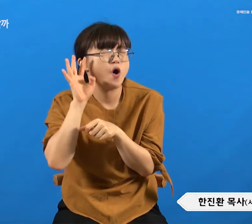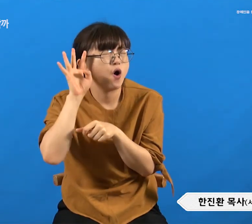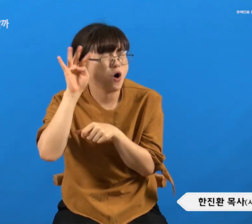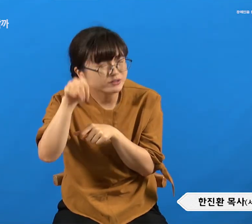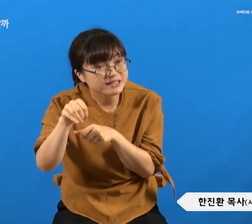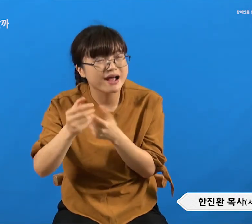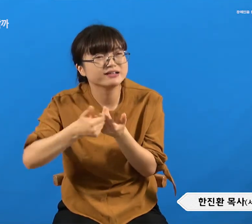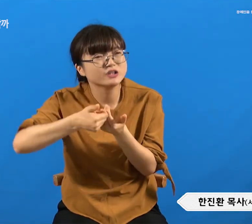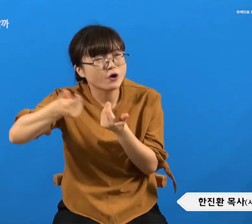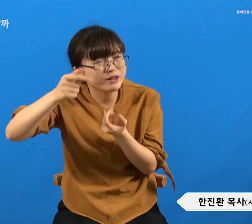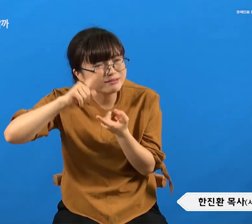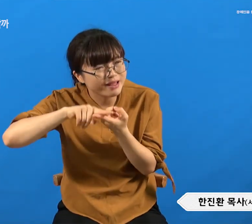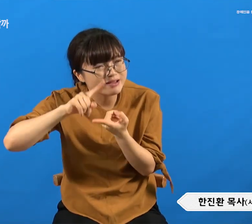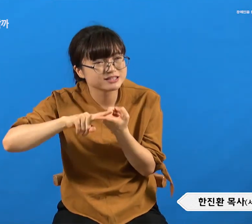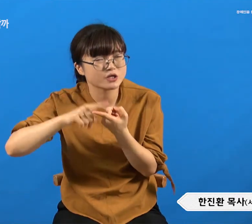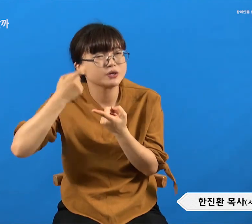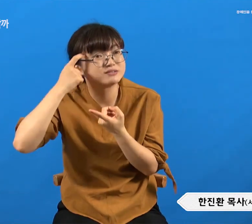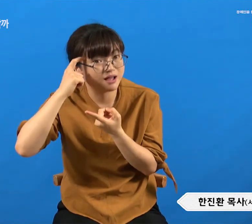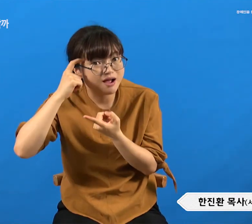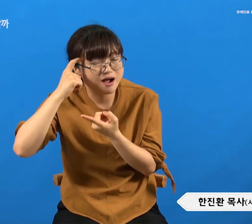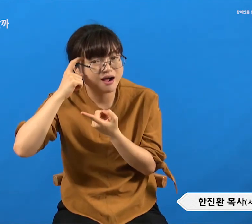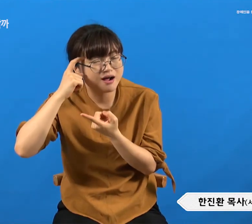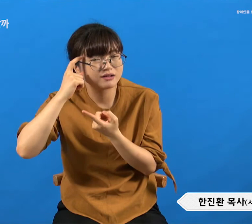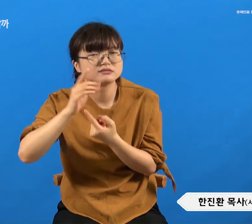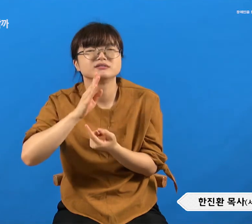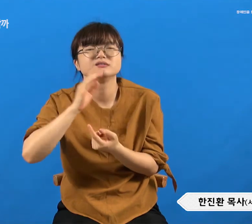언젠가는 떠나야 된다는 것을 생각하는 것이